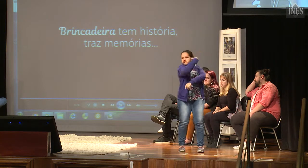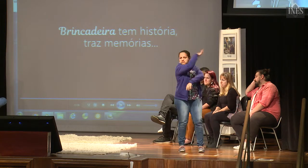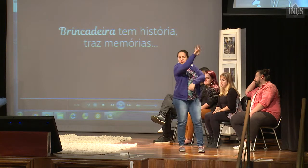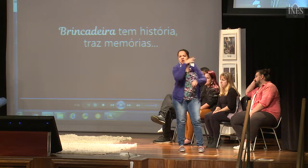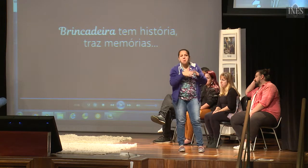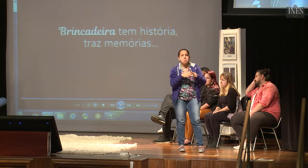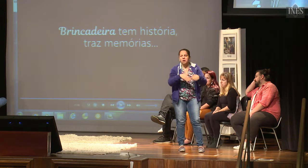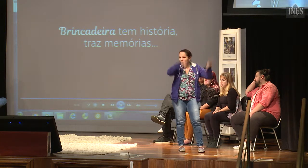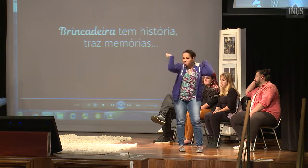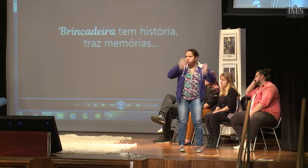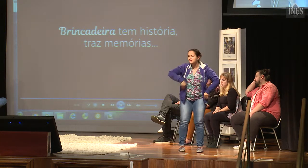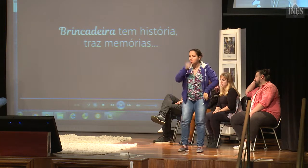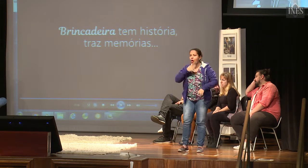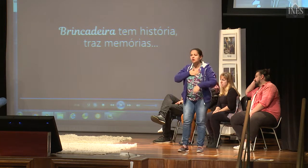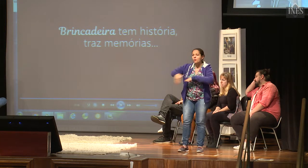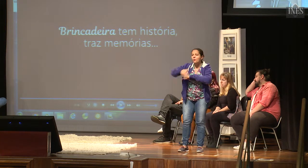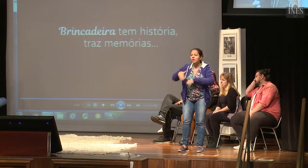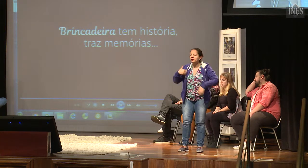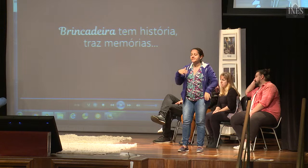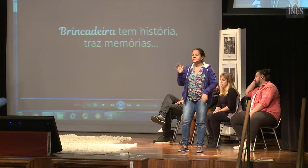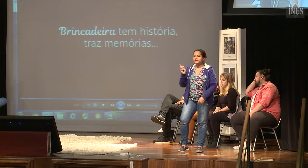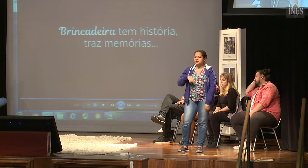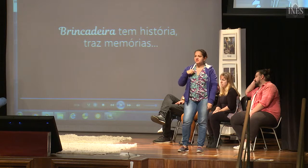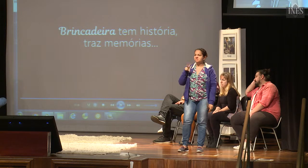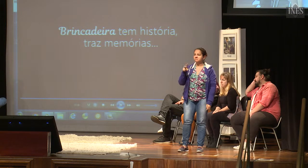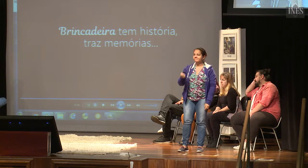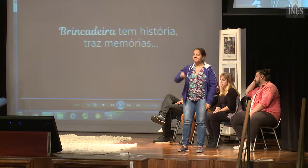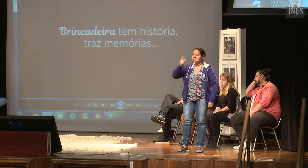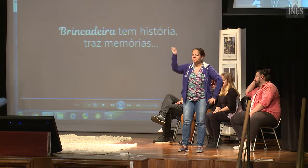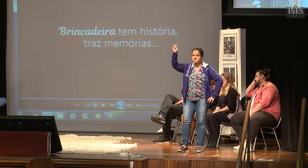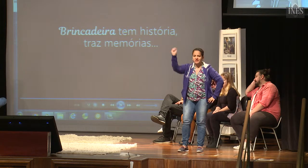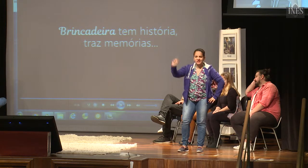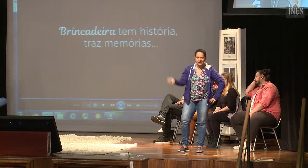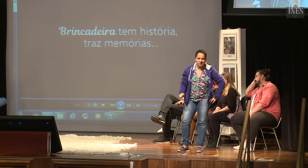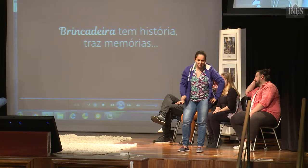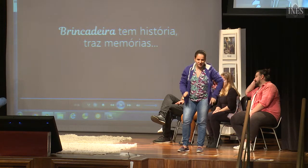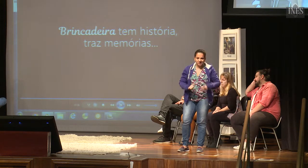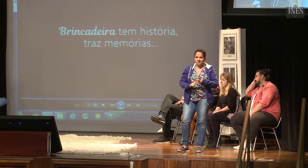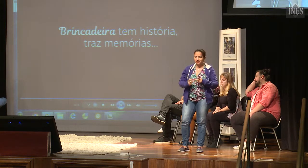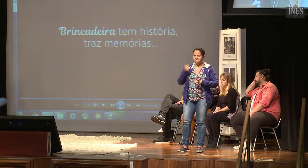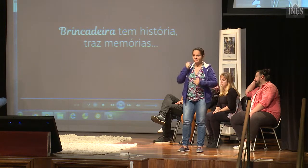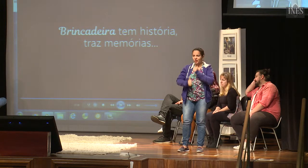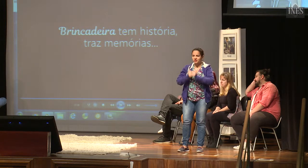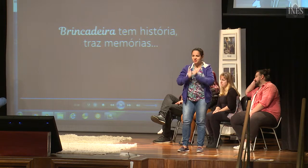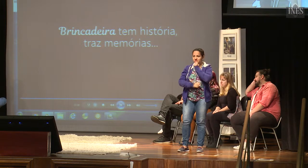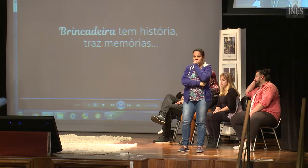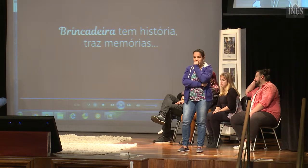Eu, não. E eu ficava em casa, aí soltava pipa, né? Brincava